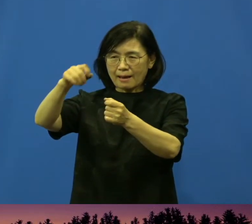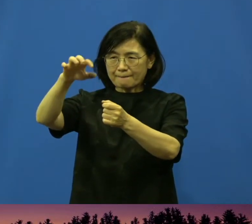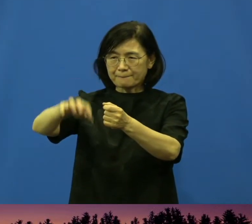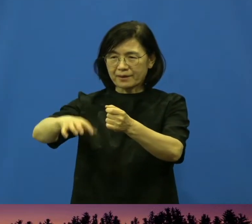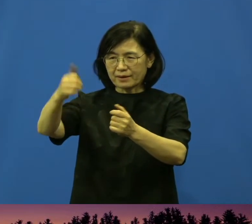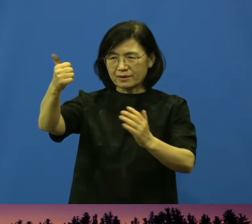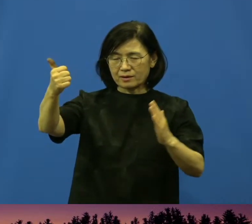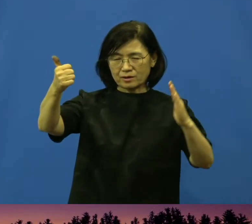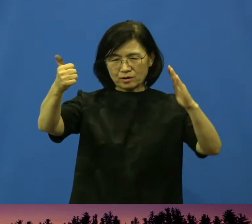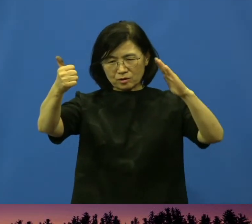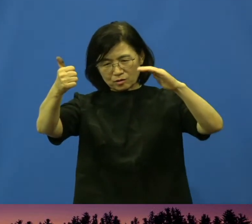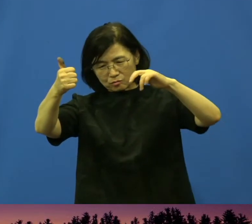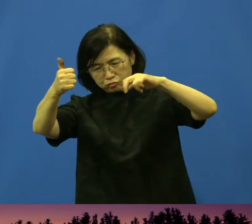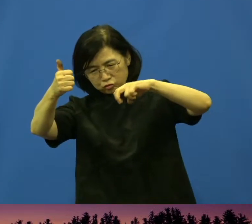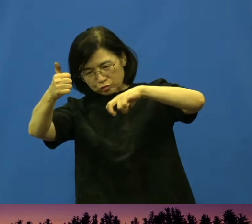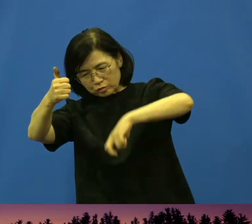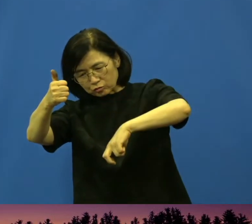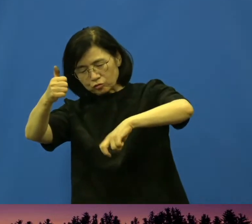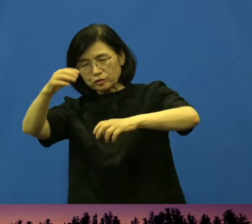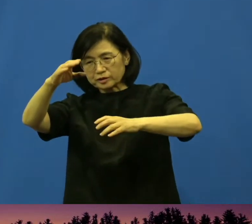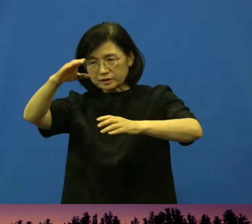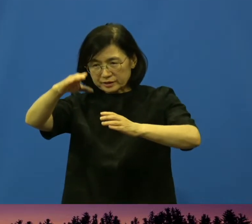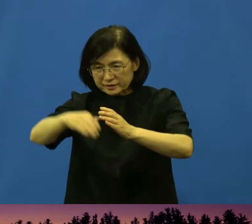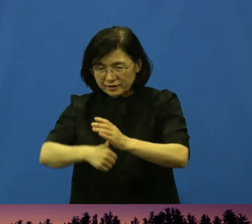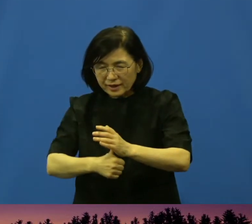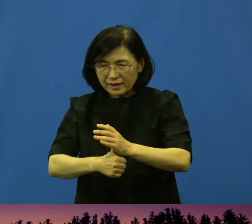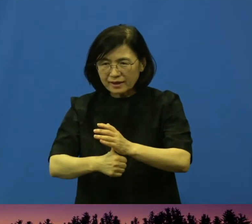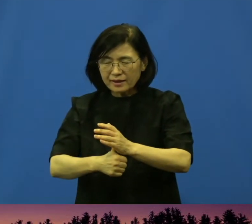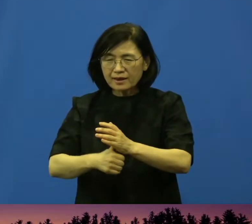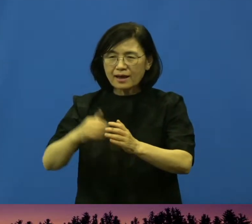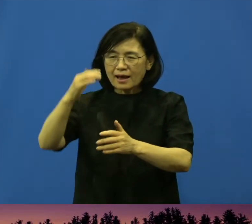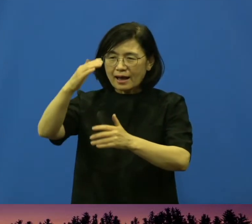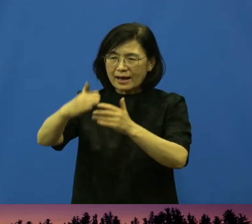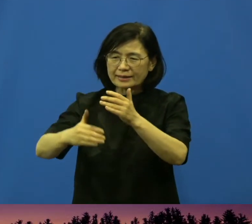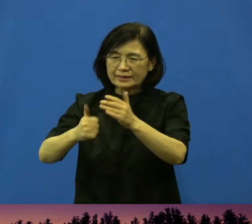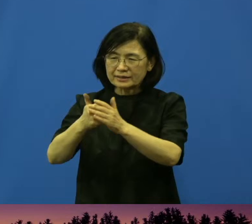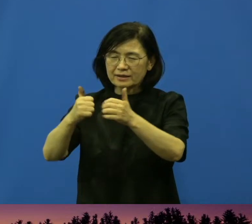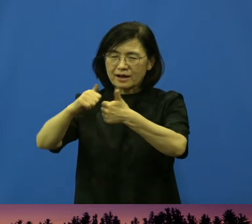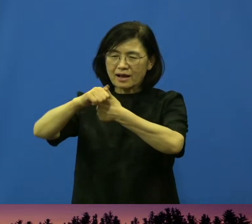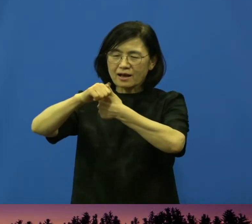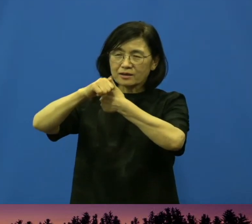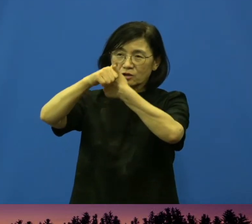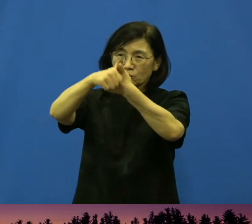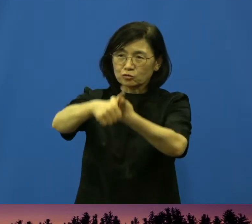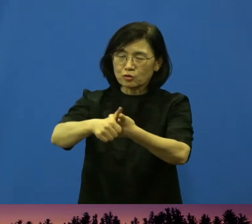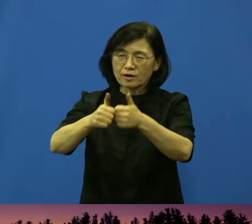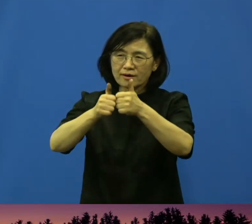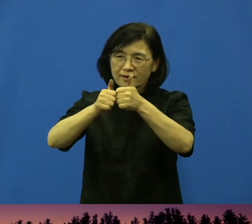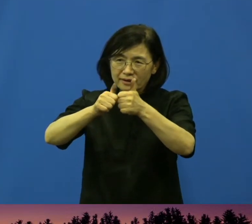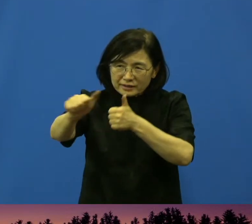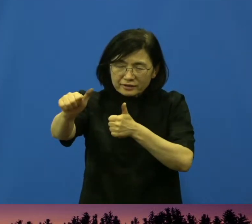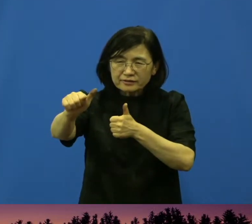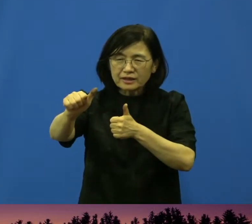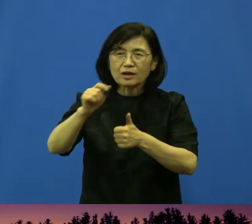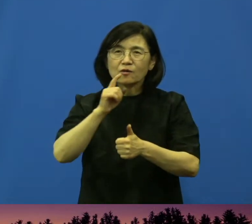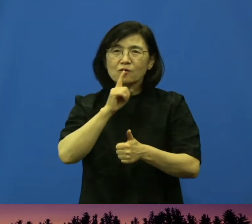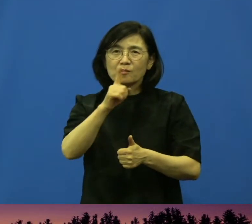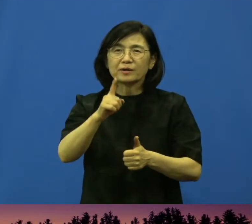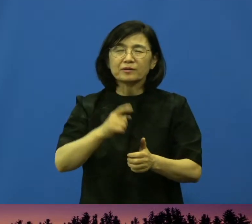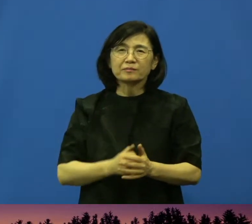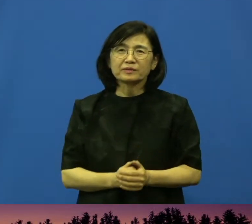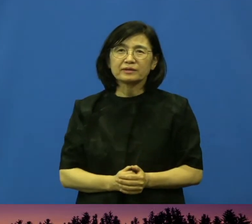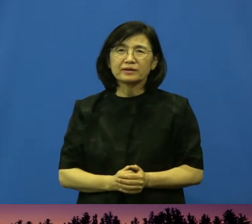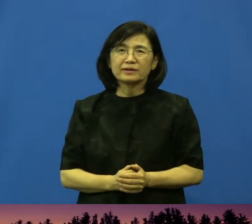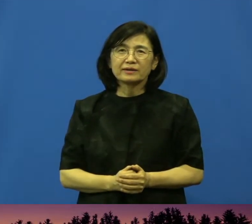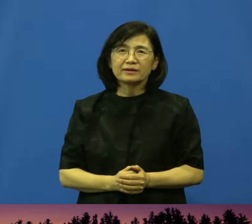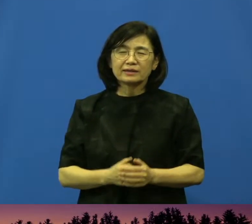하나님은 하나님과 겨루어 이겼다라고 하는 표현을 쓰는 거죠. 여러분, 야곱은 결코 하나님과 상대가 될 수 없었습니다. 싸움이